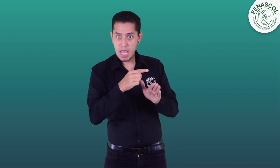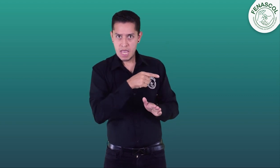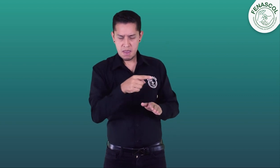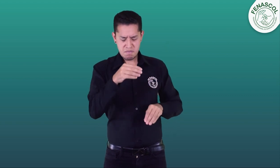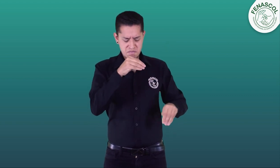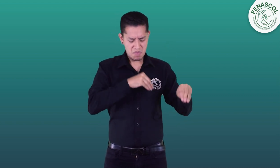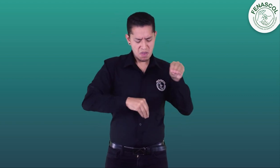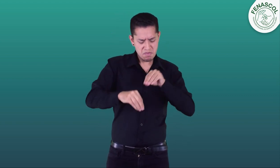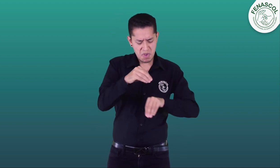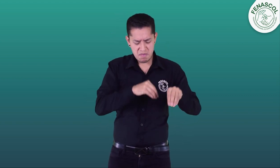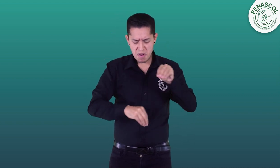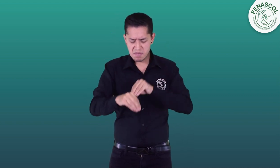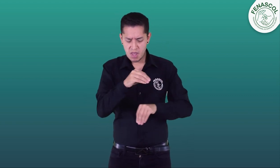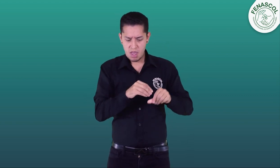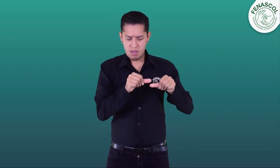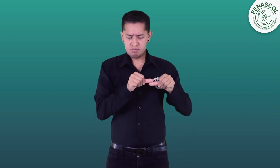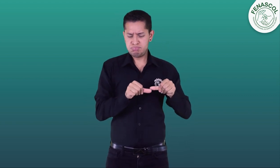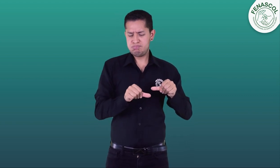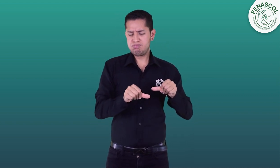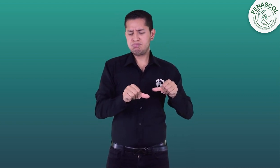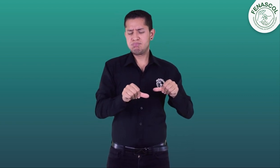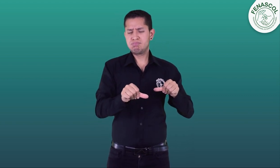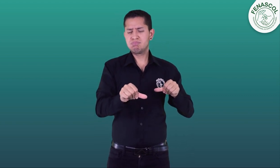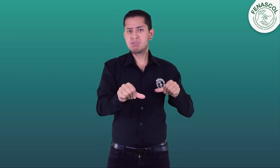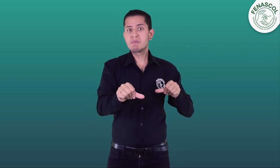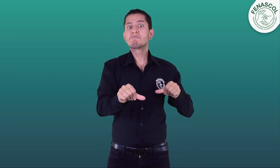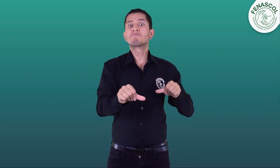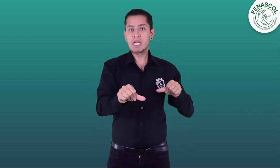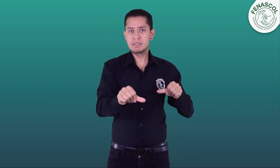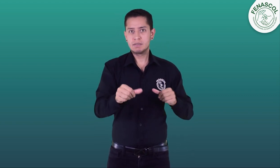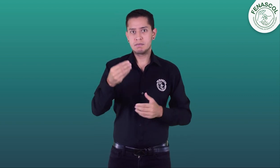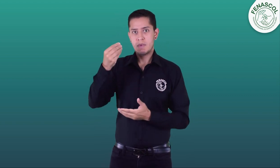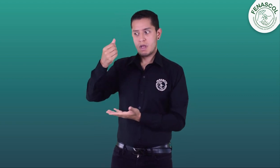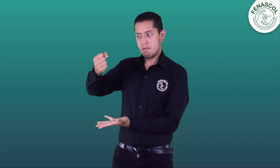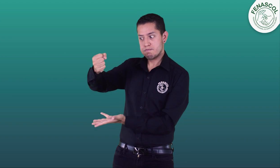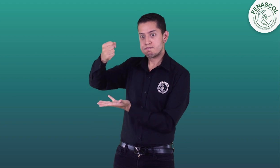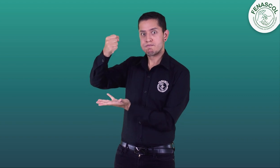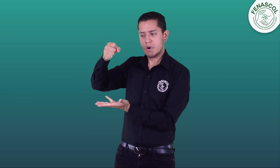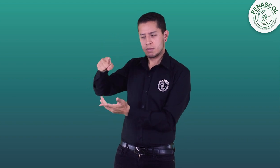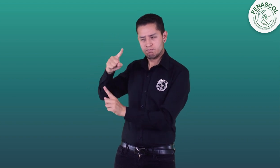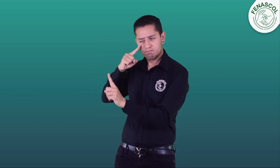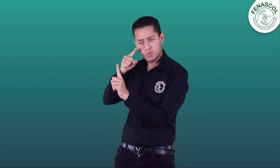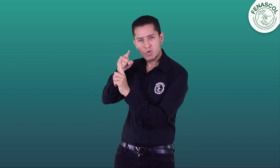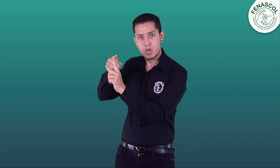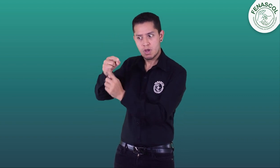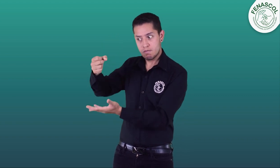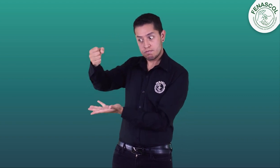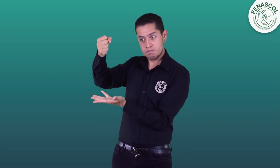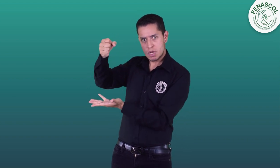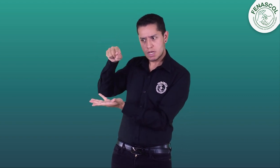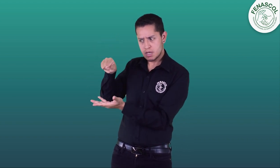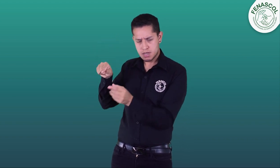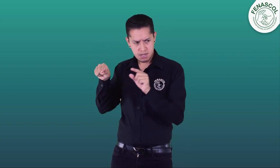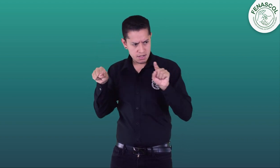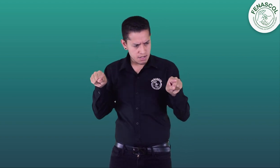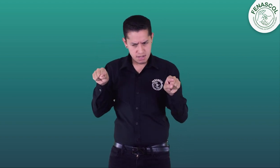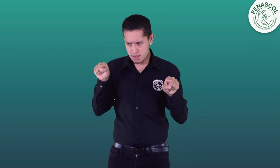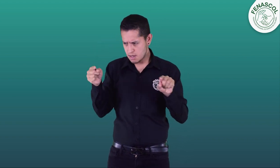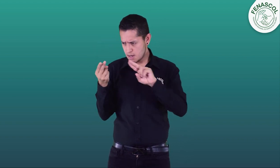políticas públicas o planes de trabajo para que se apliquen en el tiempo establecido, e incluye presupuestos que detallen metas